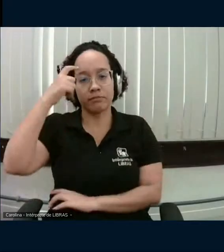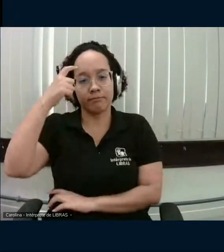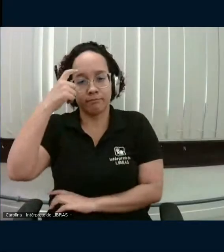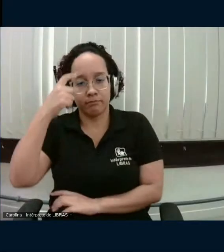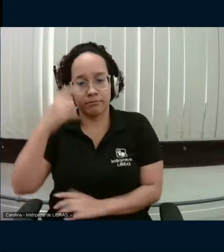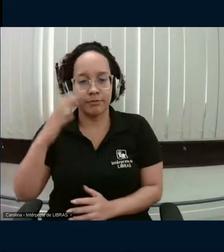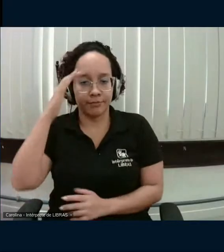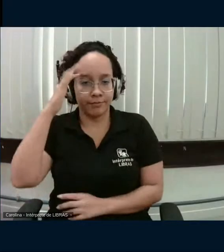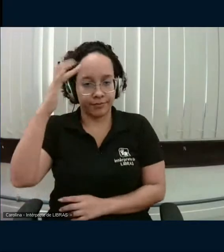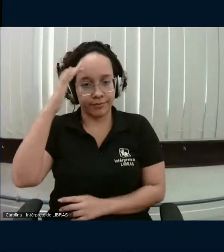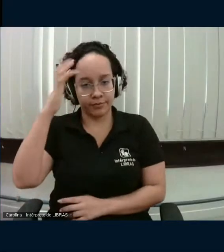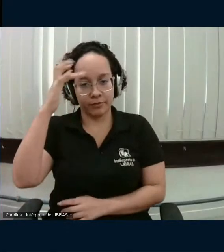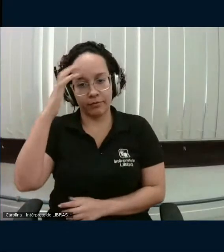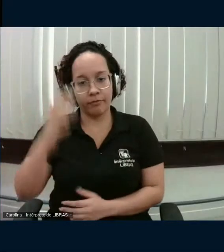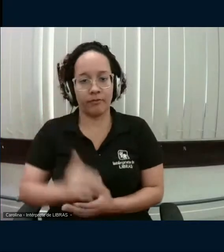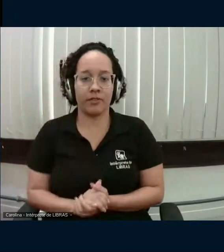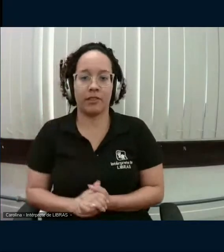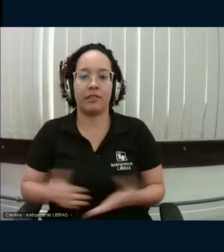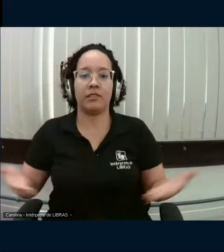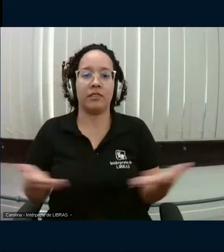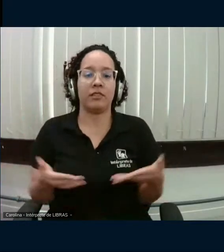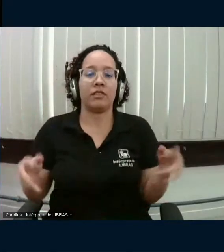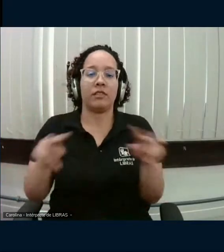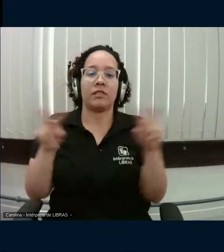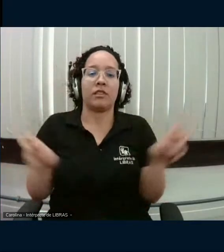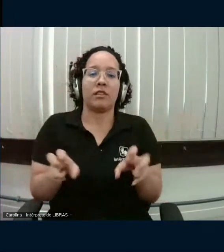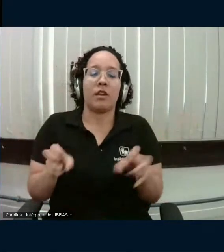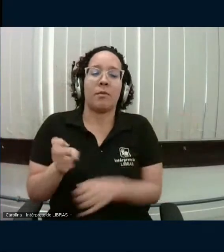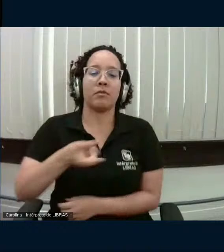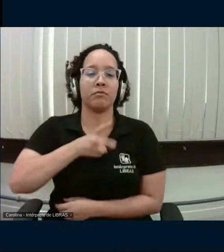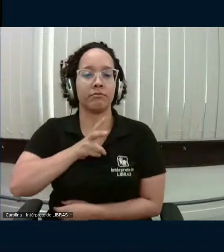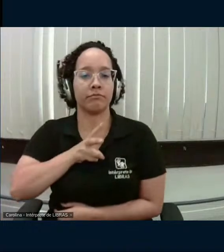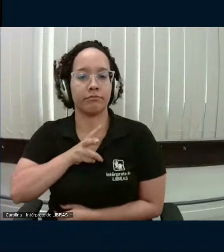estou falando, então, do novo ensino médio,